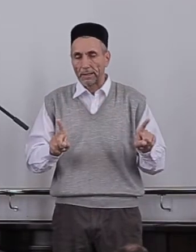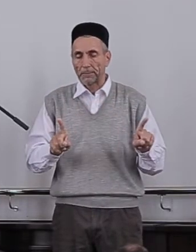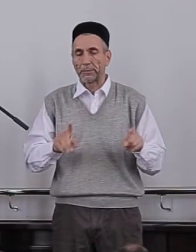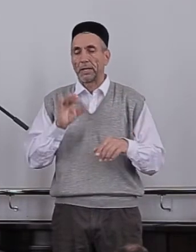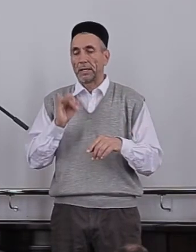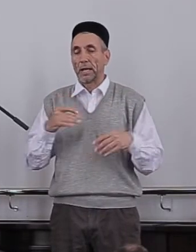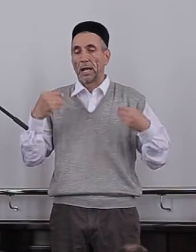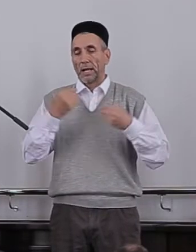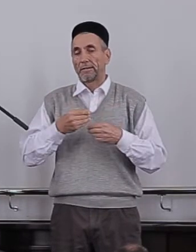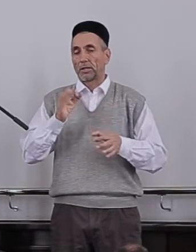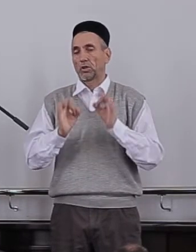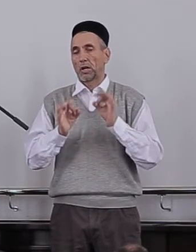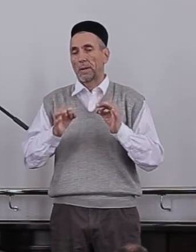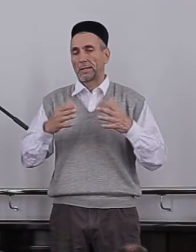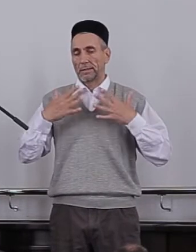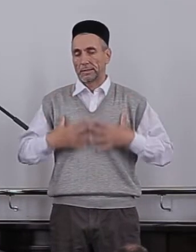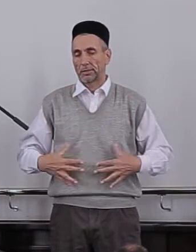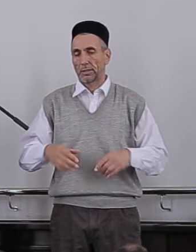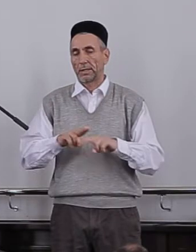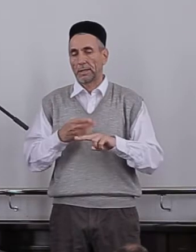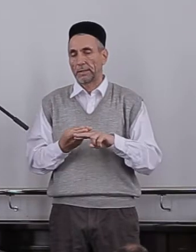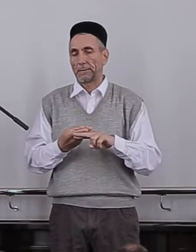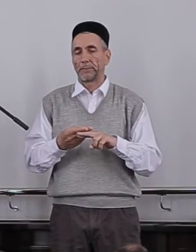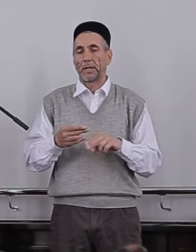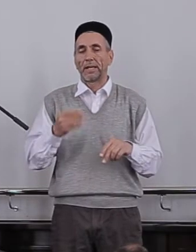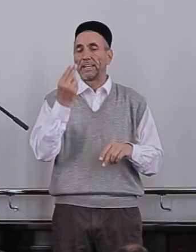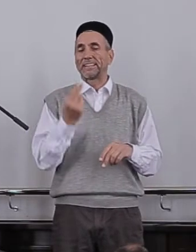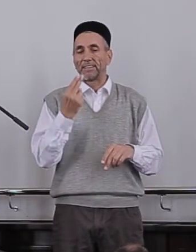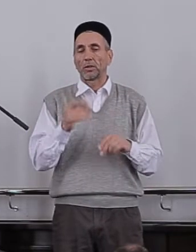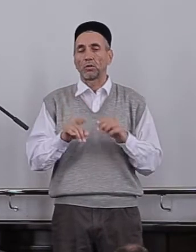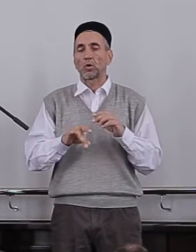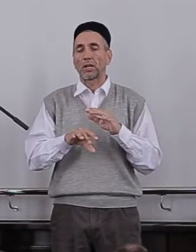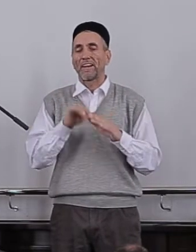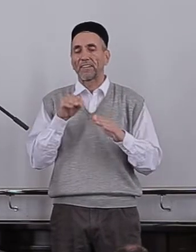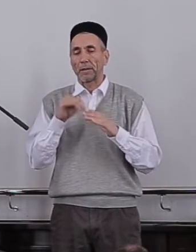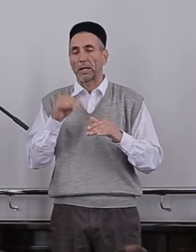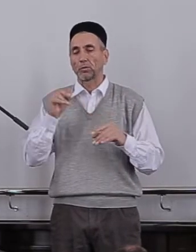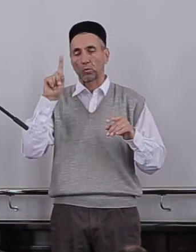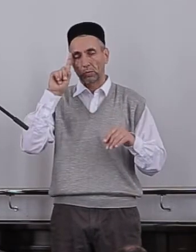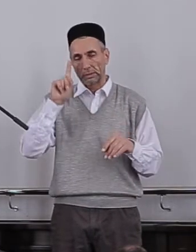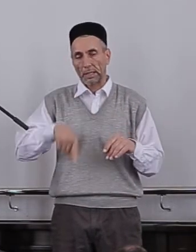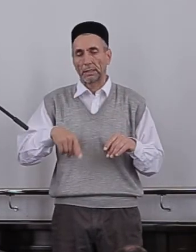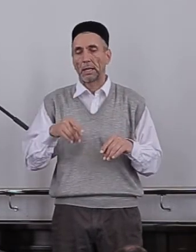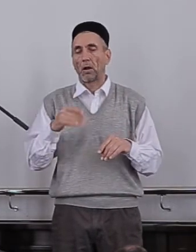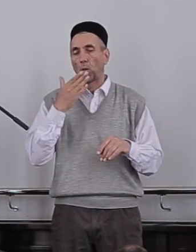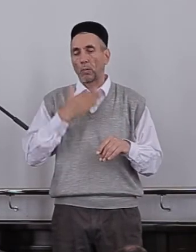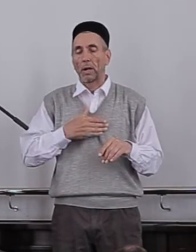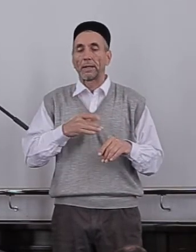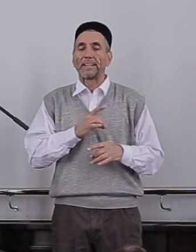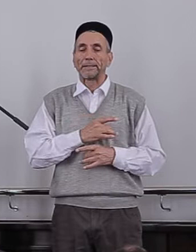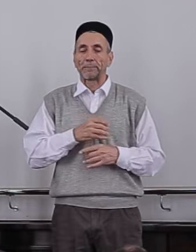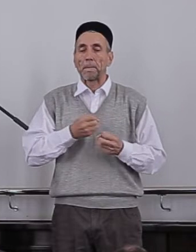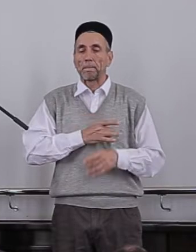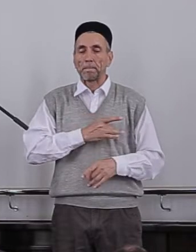йөрәтергә. Шулай итеп бу киемнең төсләре дигәндә дә Пәйгамбәрбез саллаллаһу алейхи сәлләм яраткан ак